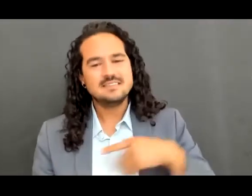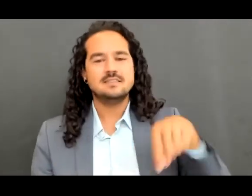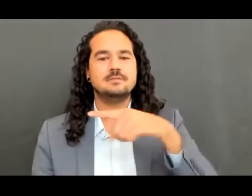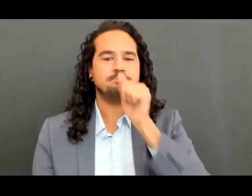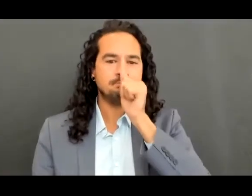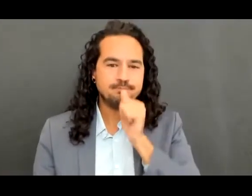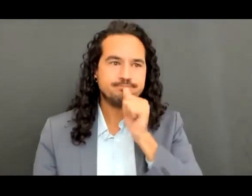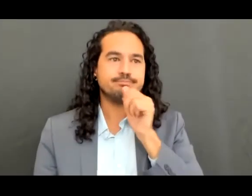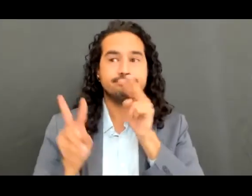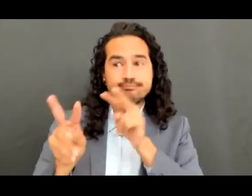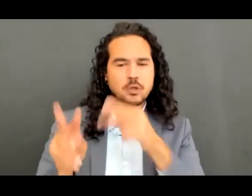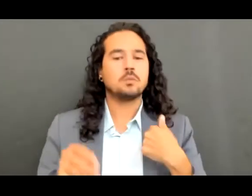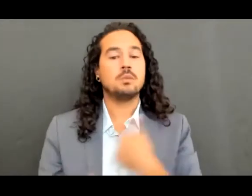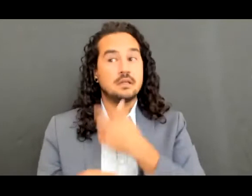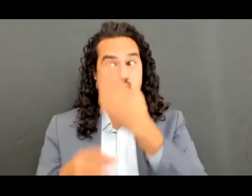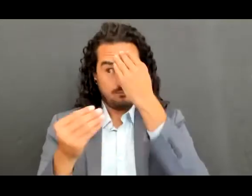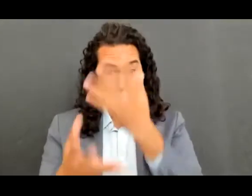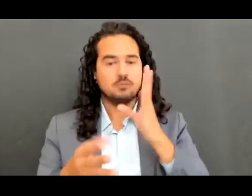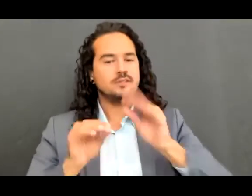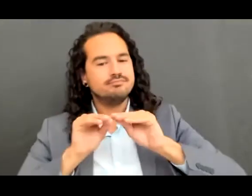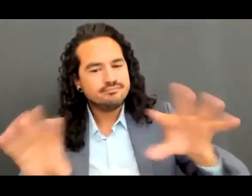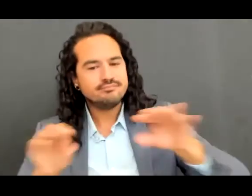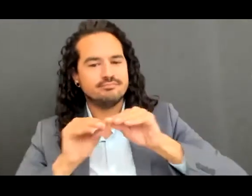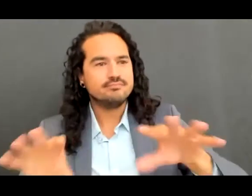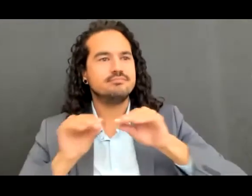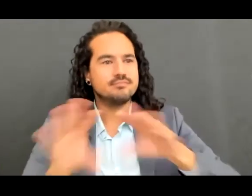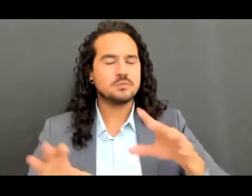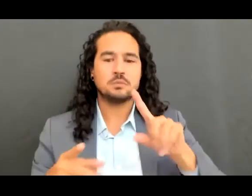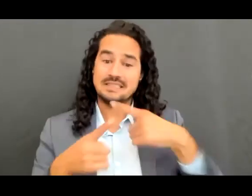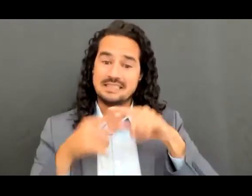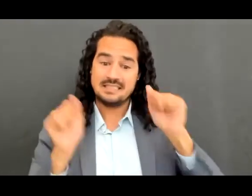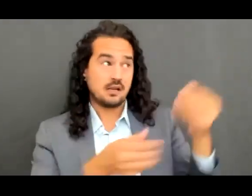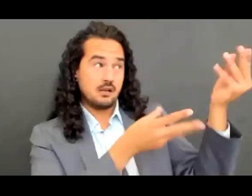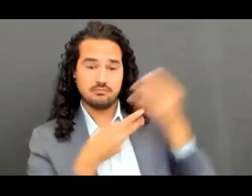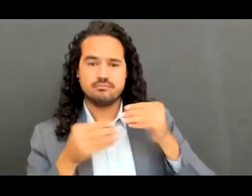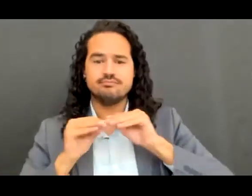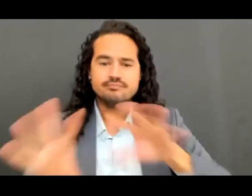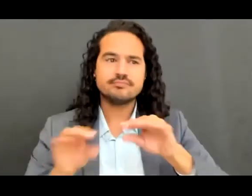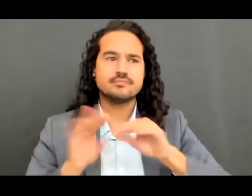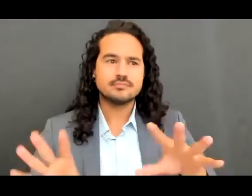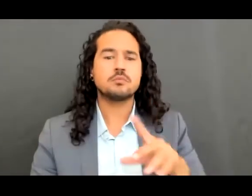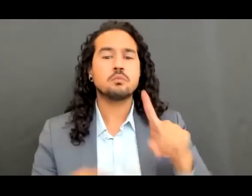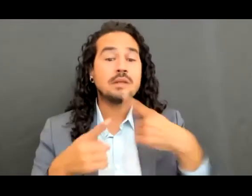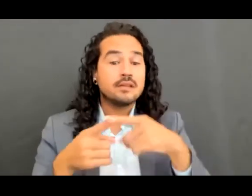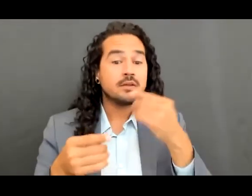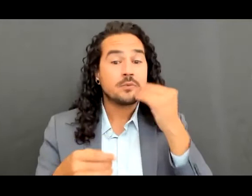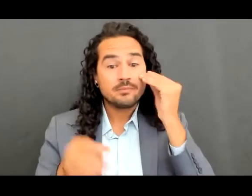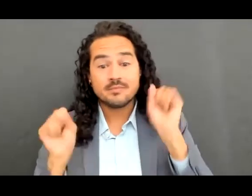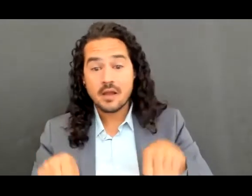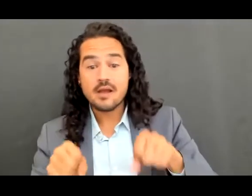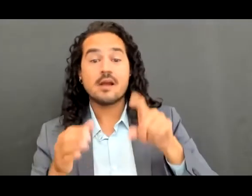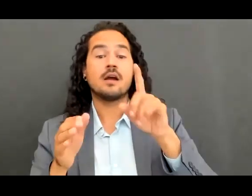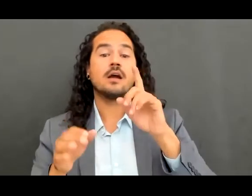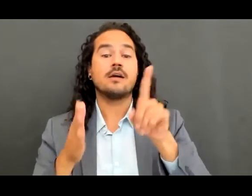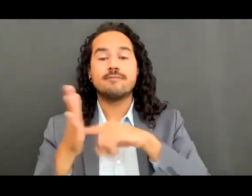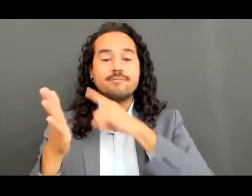sean pacientes. Hemos tenido muchas conversaciones acerca de eso para, bueno, ¿cuándo les podemos avisar a ustedes que pueden regresar a